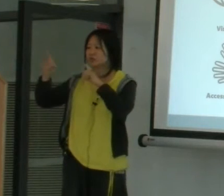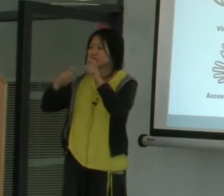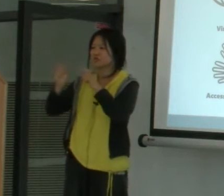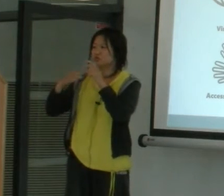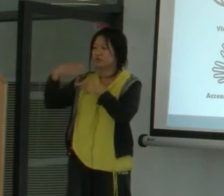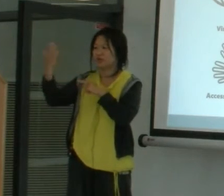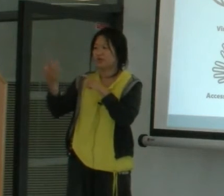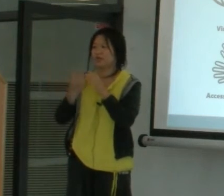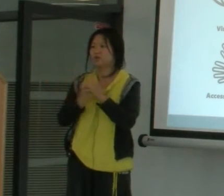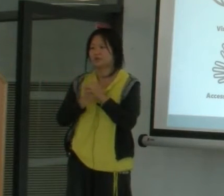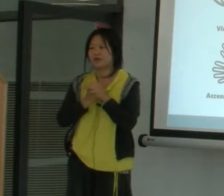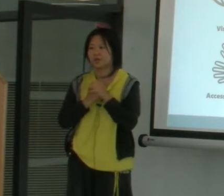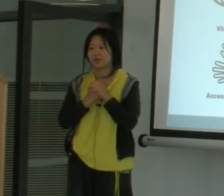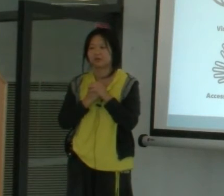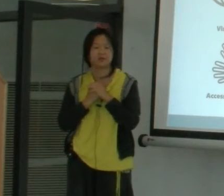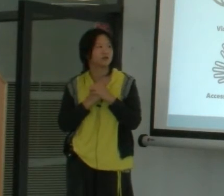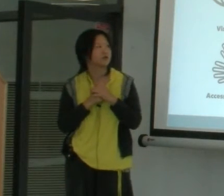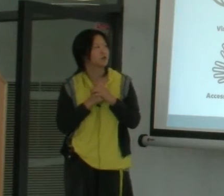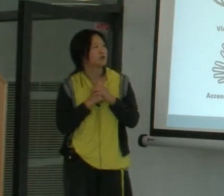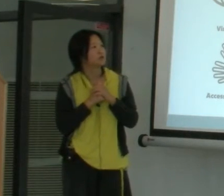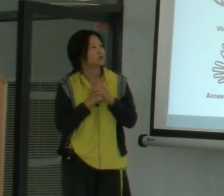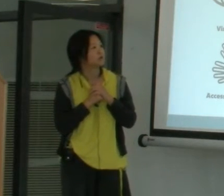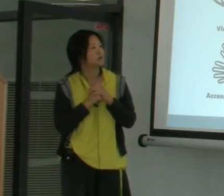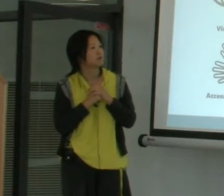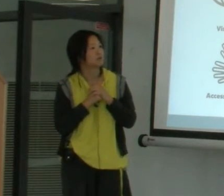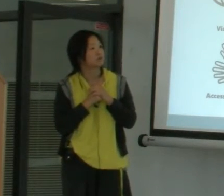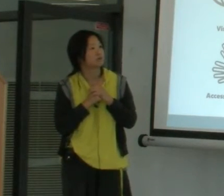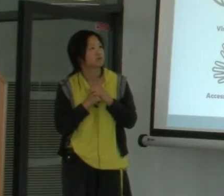Peut-être que les questions, on pourra les poser après, oui.